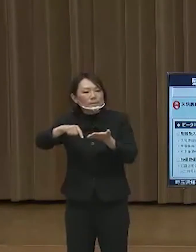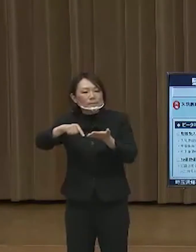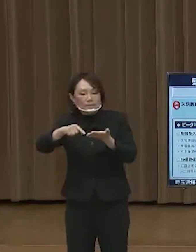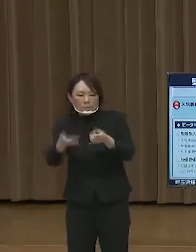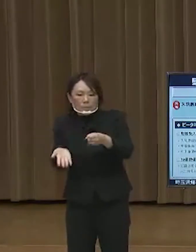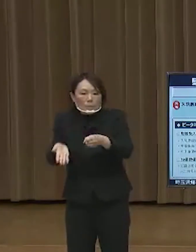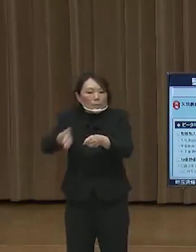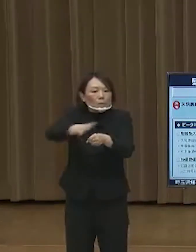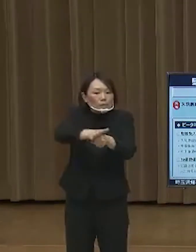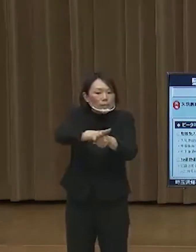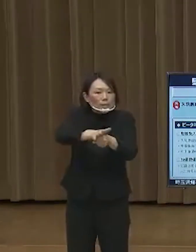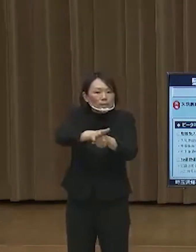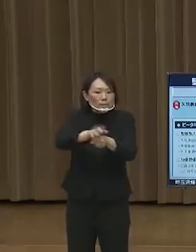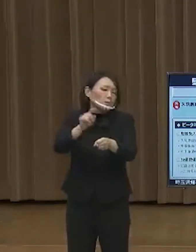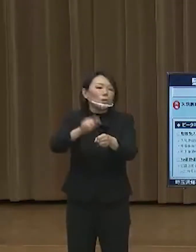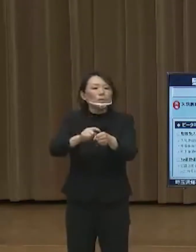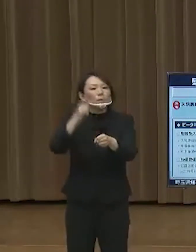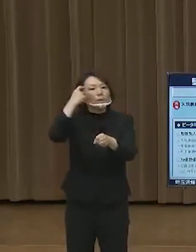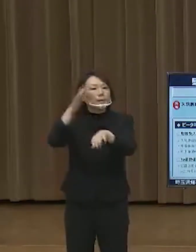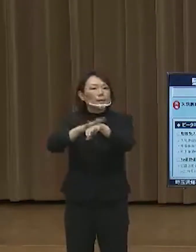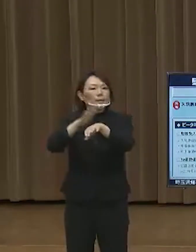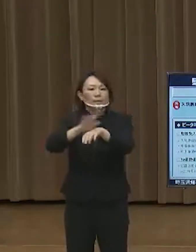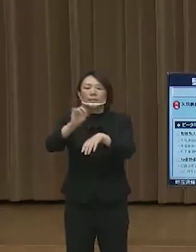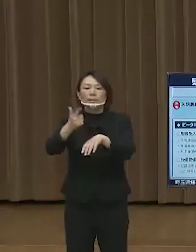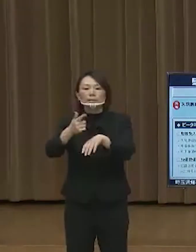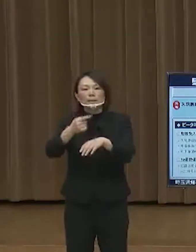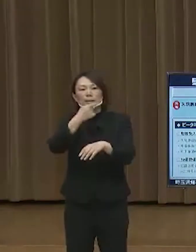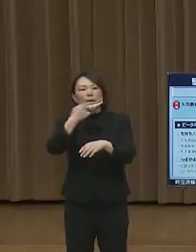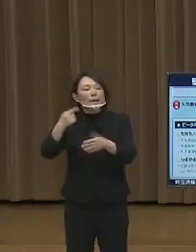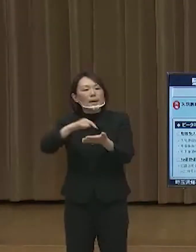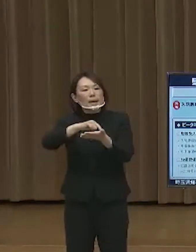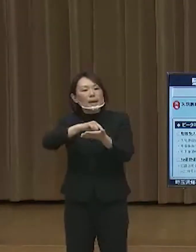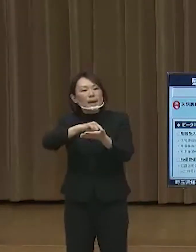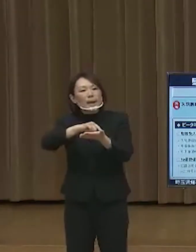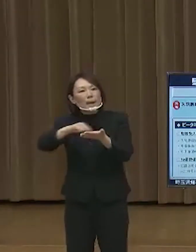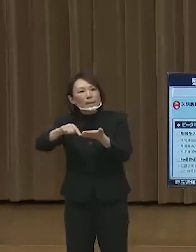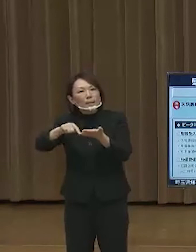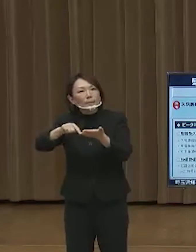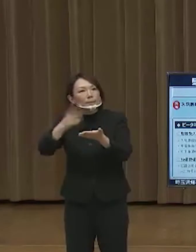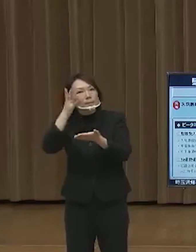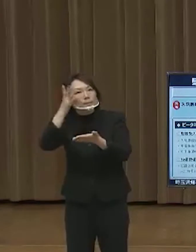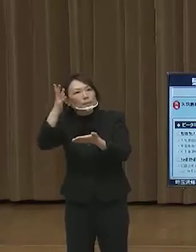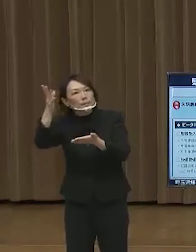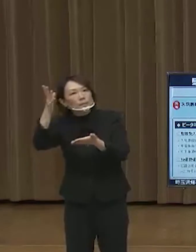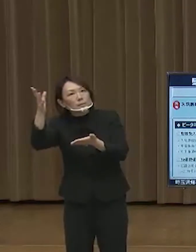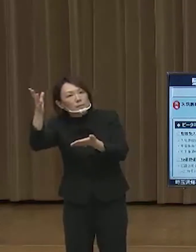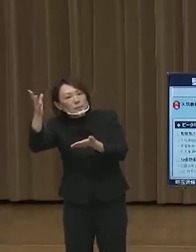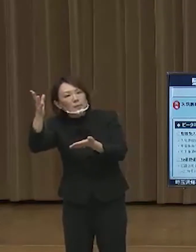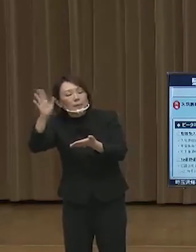填という発想を持ってない、なくて、赤字になることを想定して厚い支援を行うと、そういう発想であります。